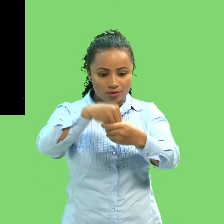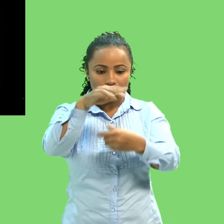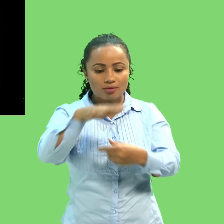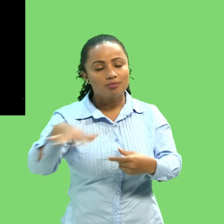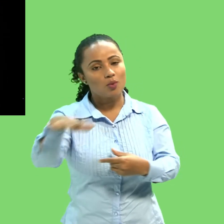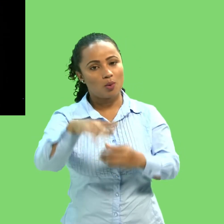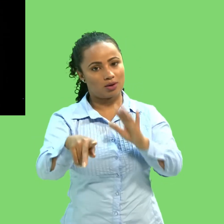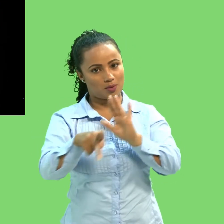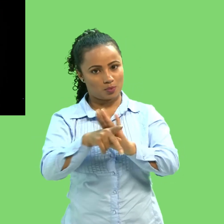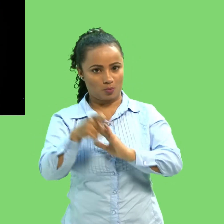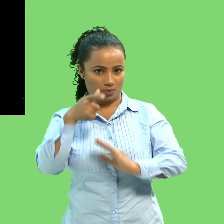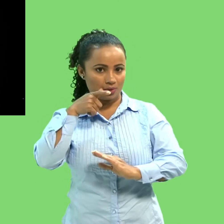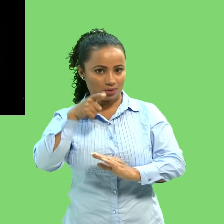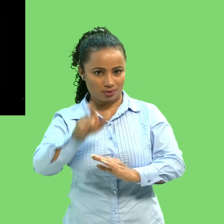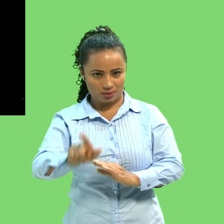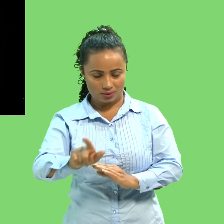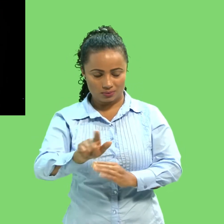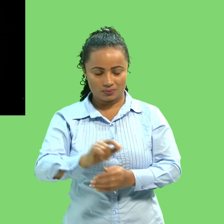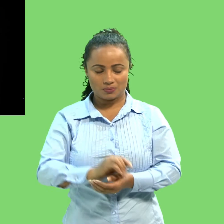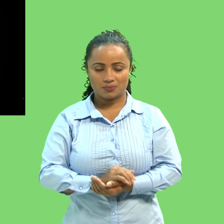à língua.